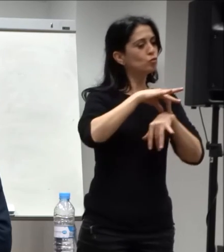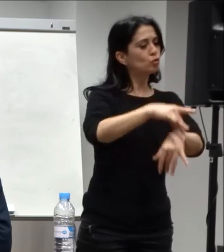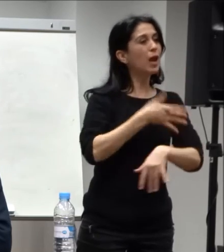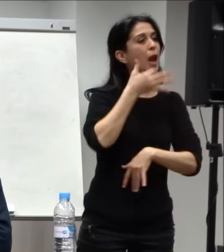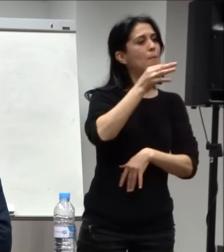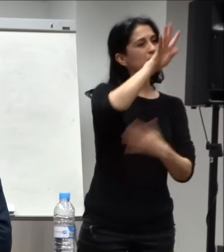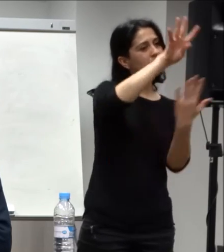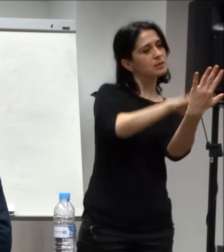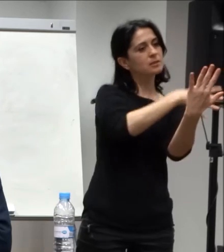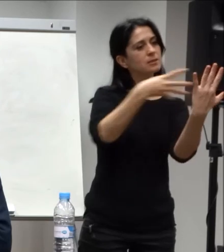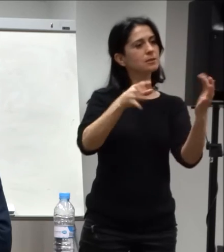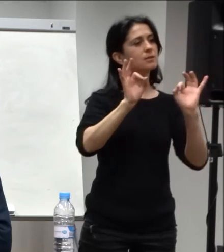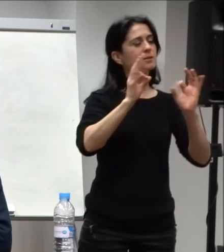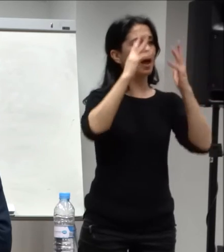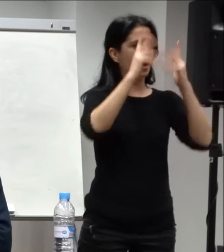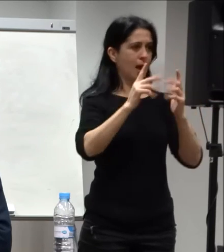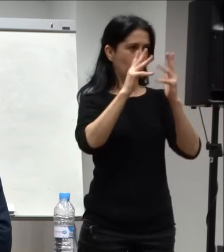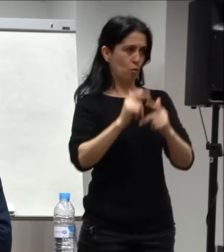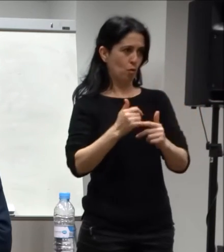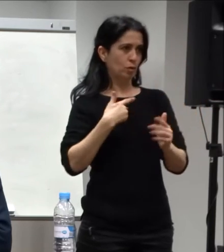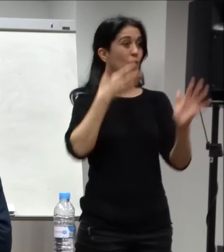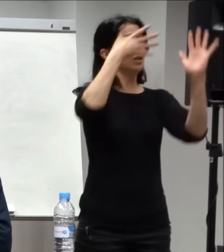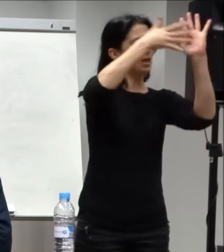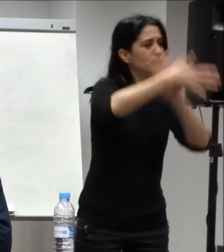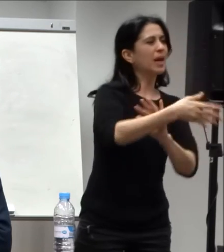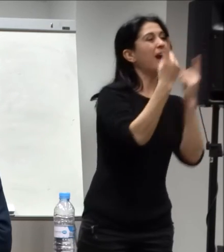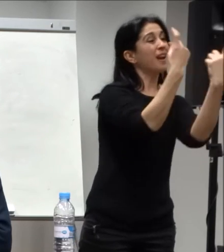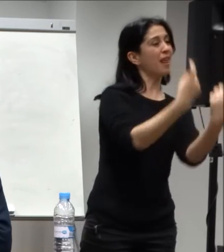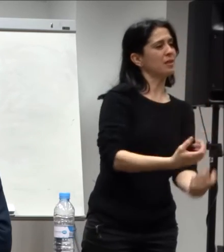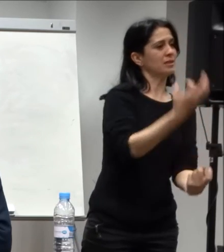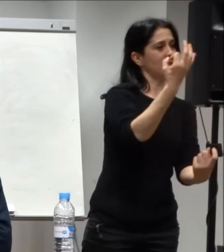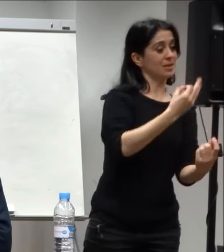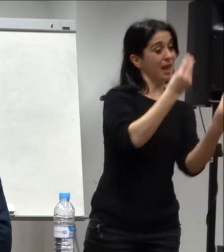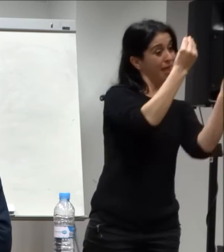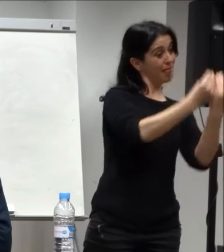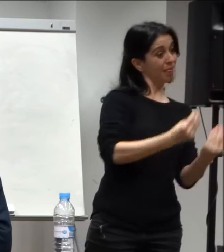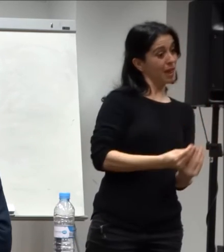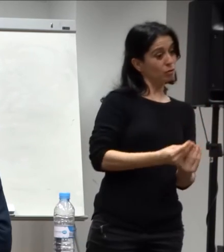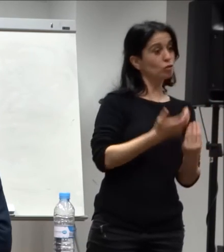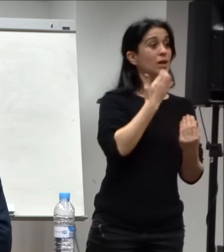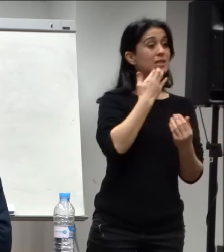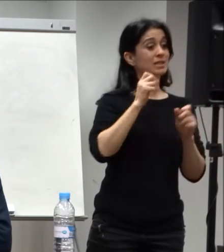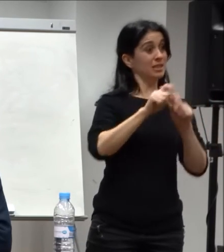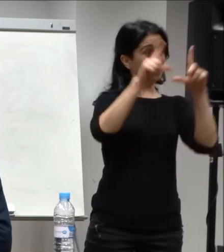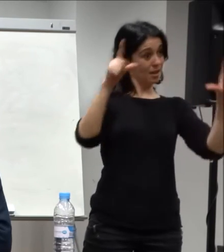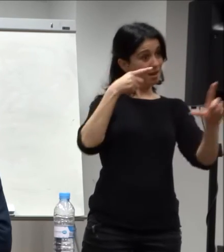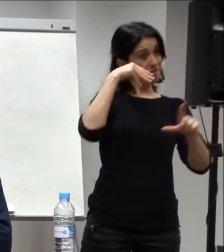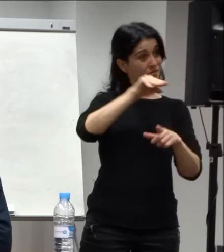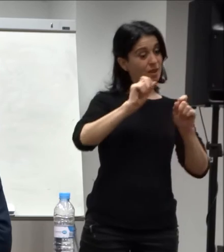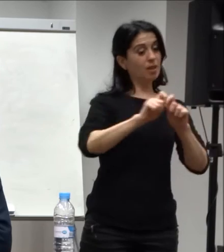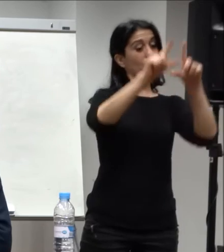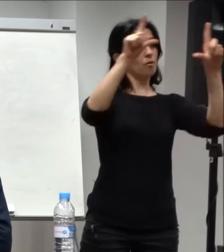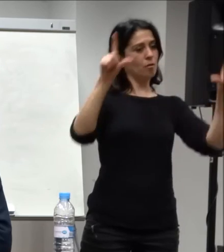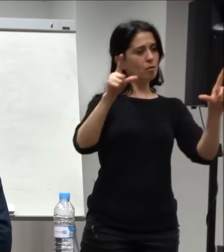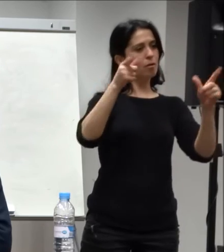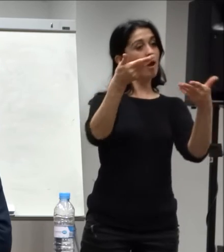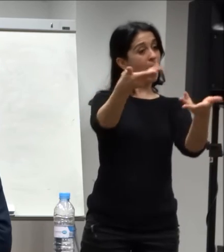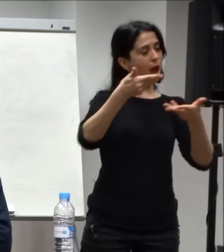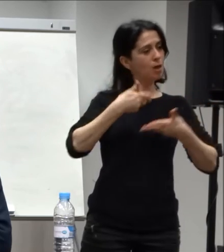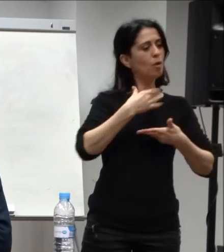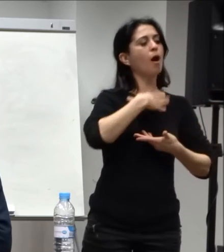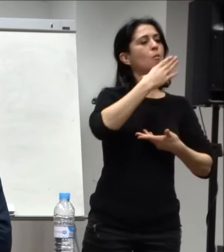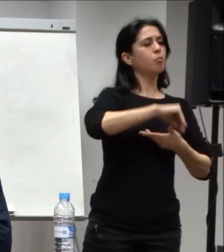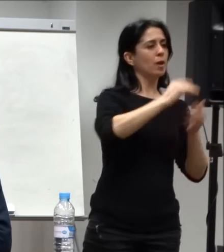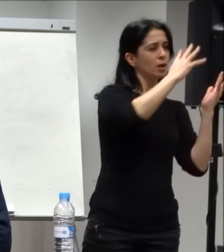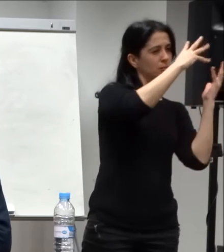qué necesitáis para introducir los datos, y con ayuda de ese vídeo se puede calcular las cantidades que el banco ha cobrado indebidamente.